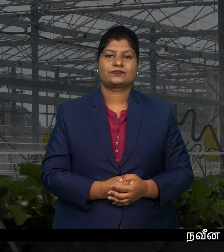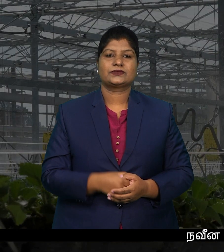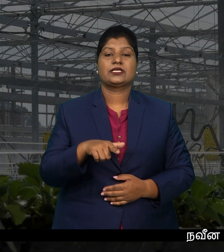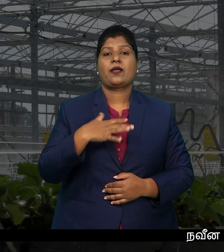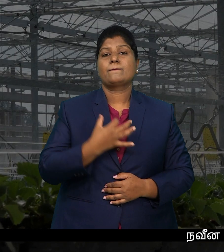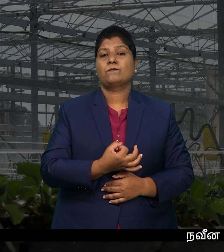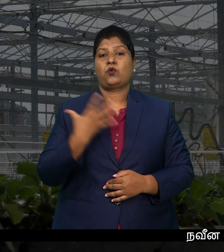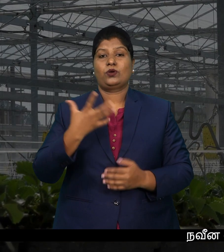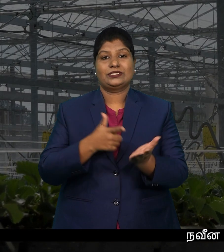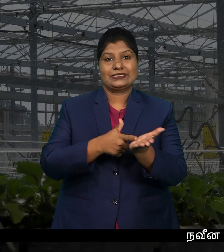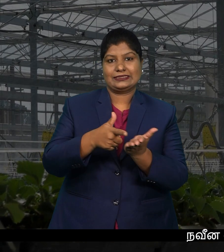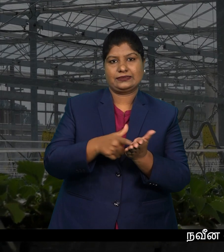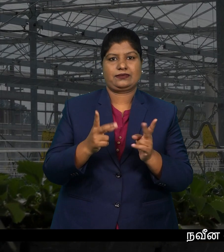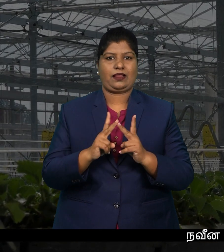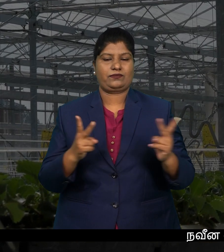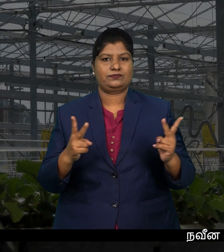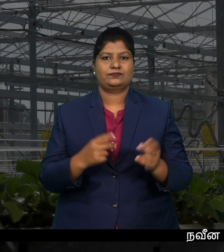நவீன விவசாயம்.